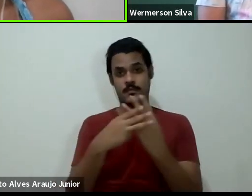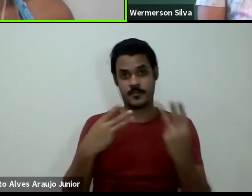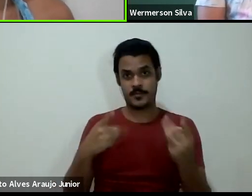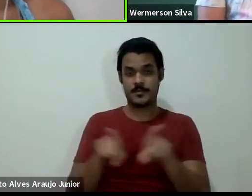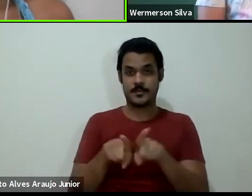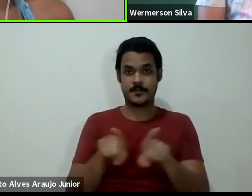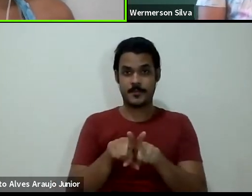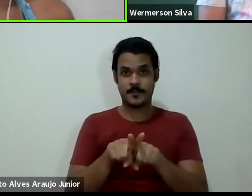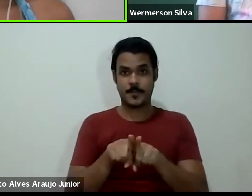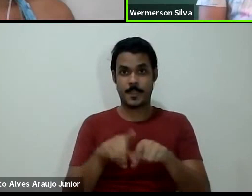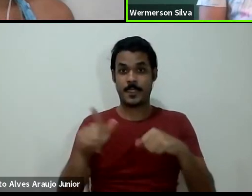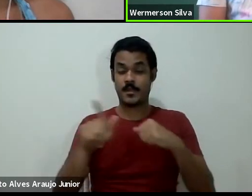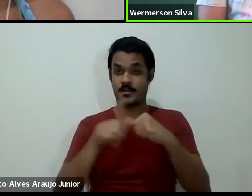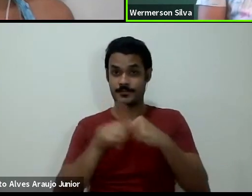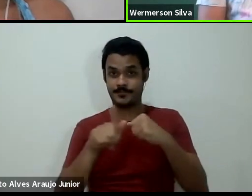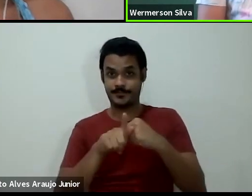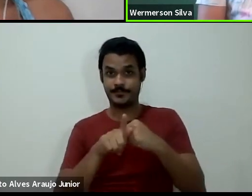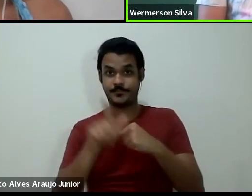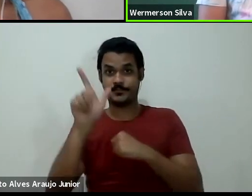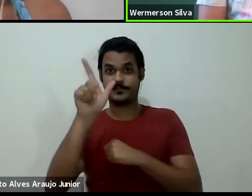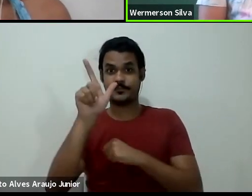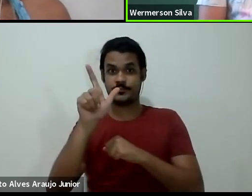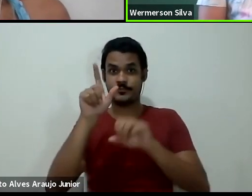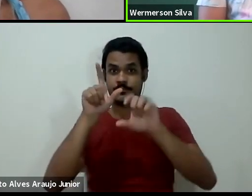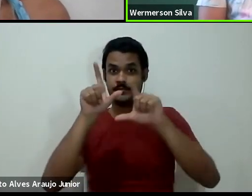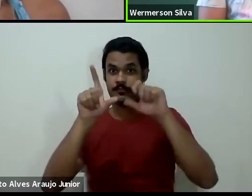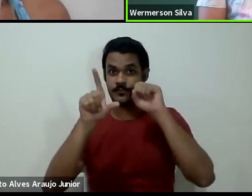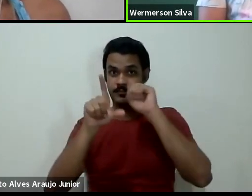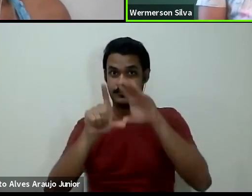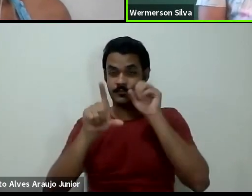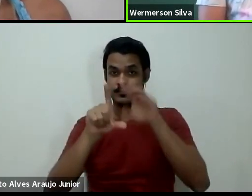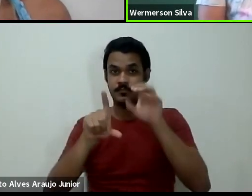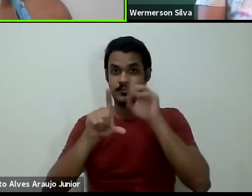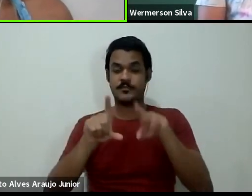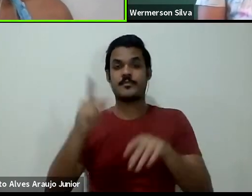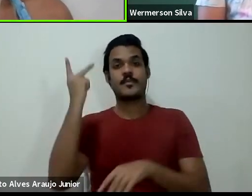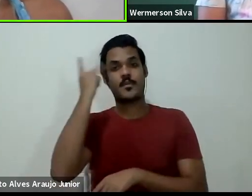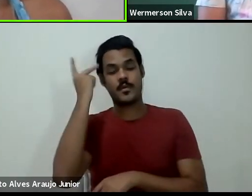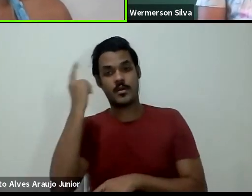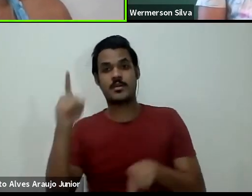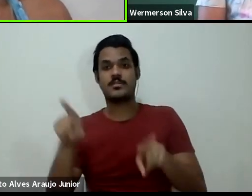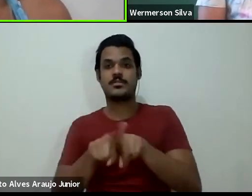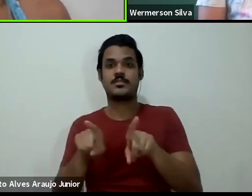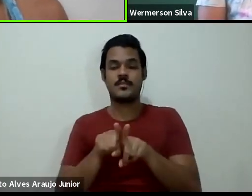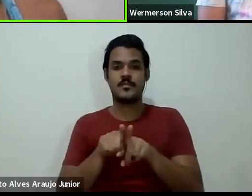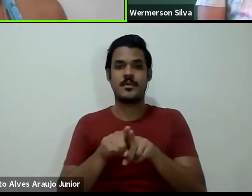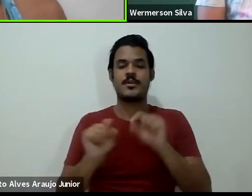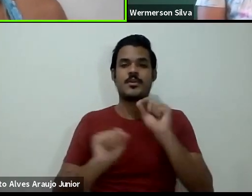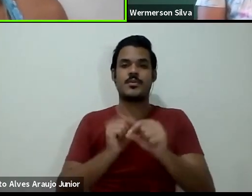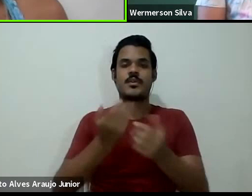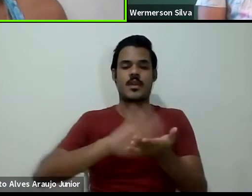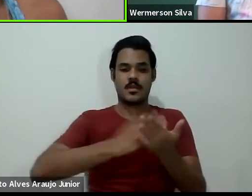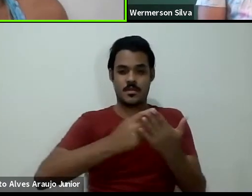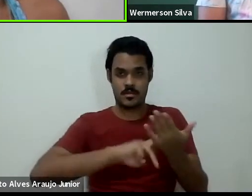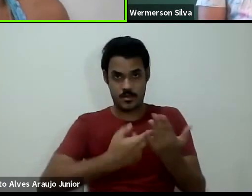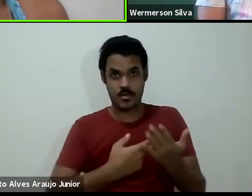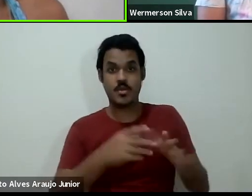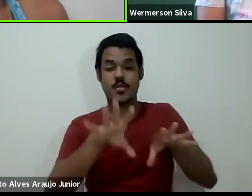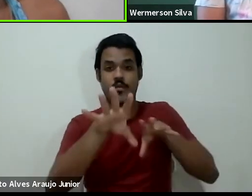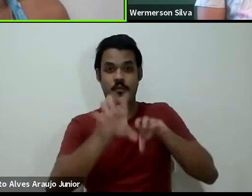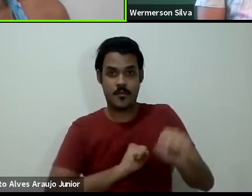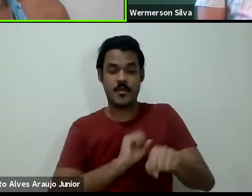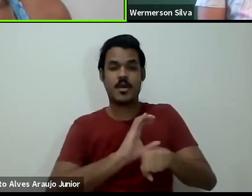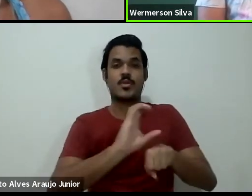no curso de licenciatura em Pedagogia pela Universidade Paulista, proeficiente em Tradução e Interpretação de Língua Brasileira